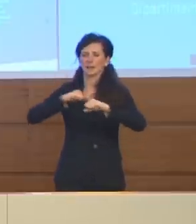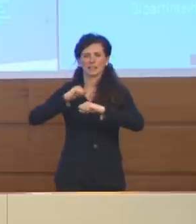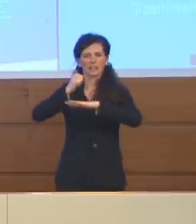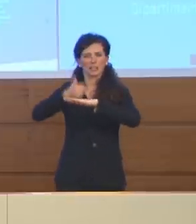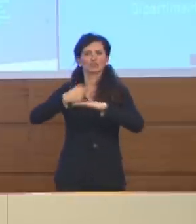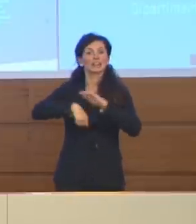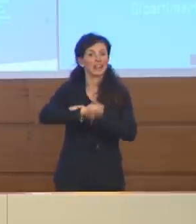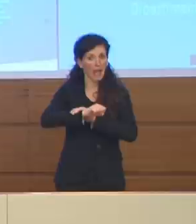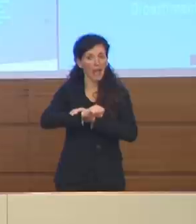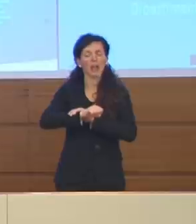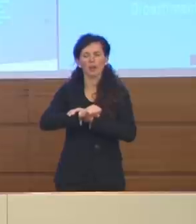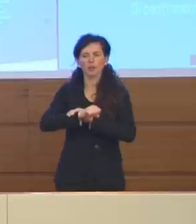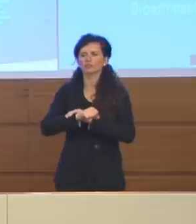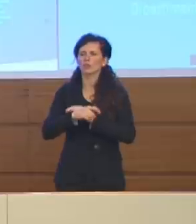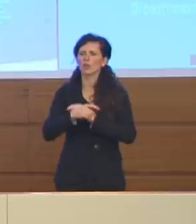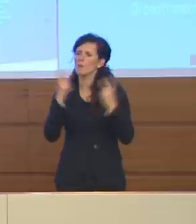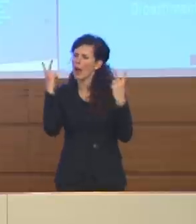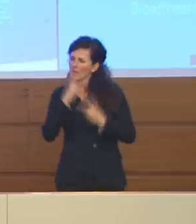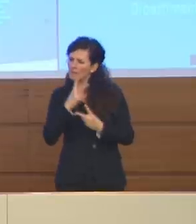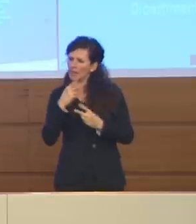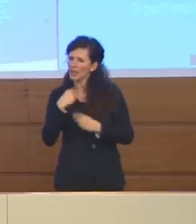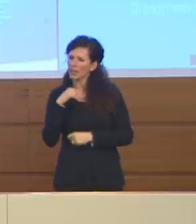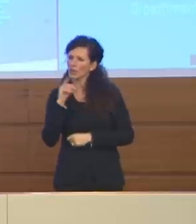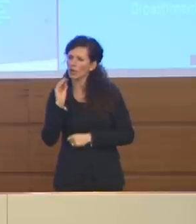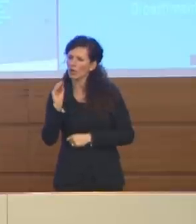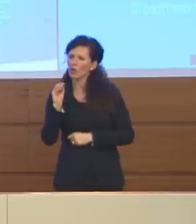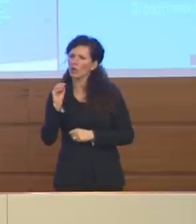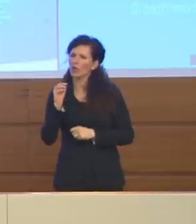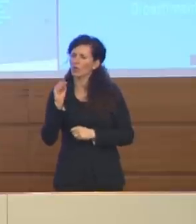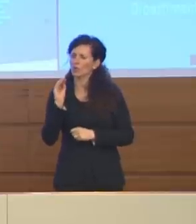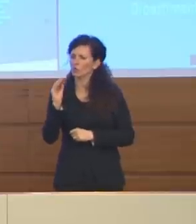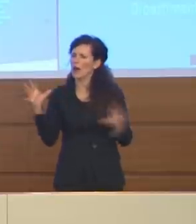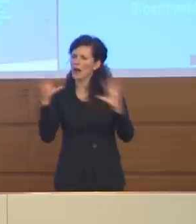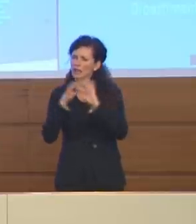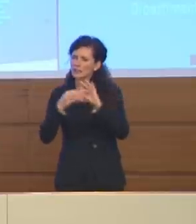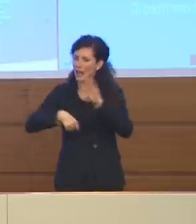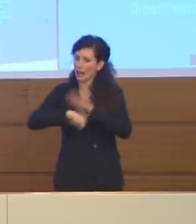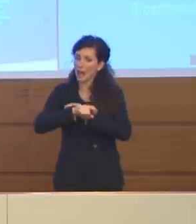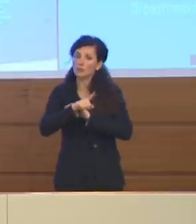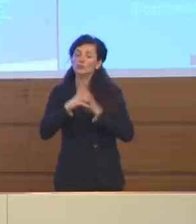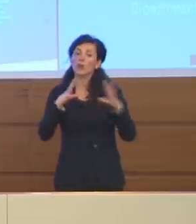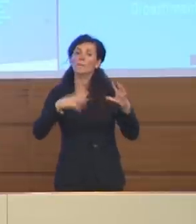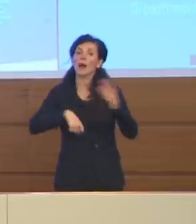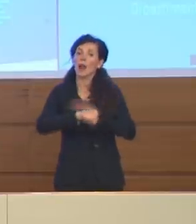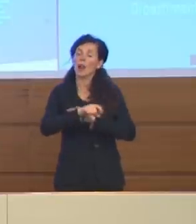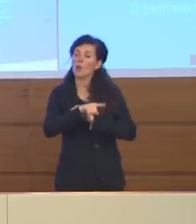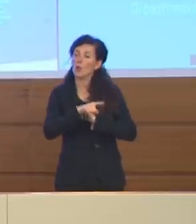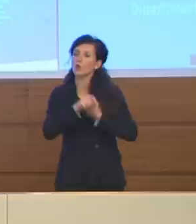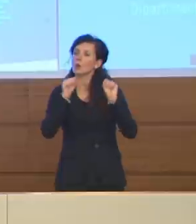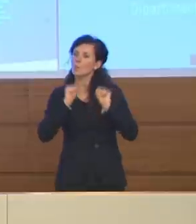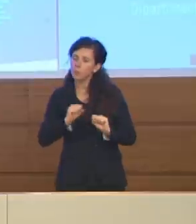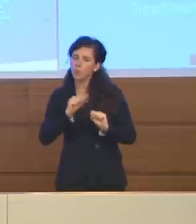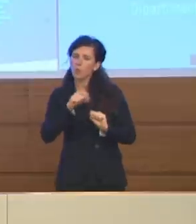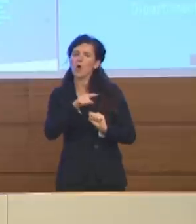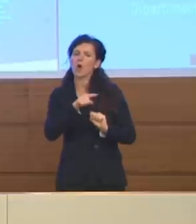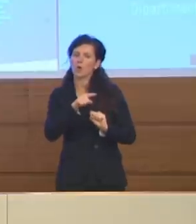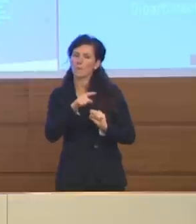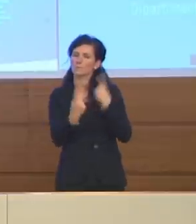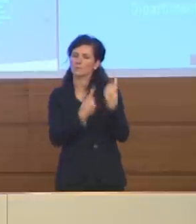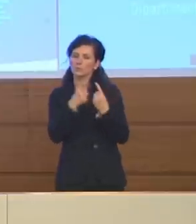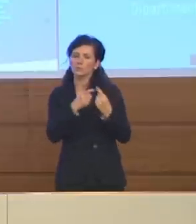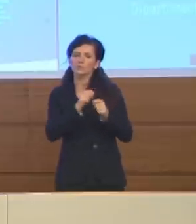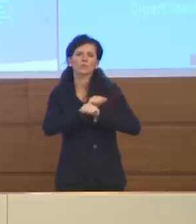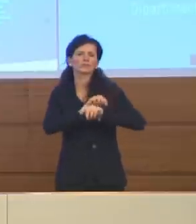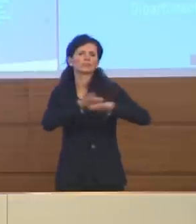che uno dei temi e che il pallone possa diventare proprio della sfera di cuoio un veicolo di diffusione